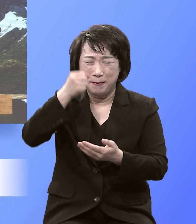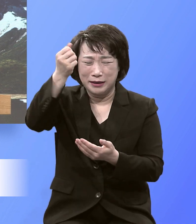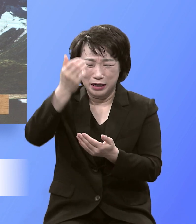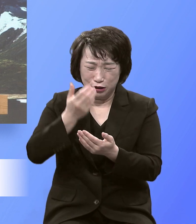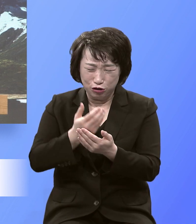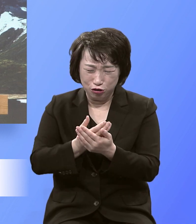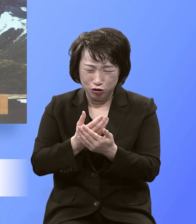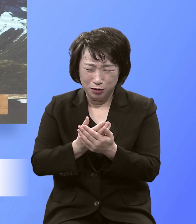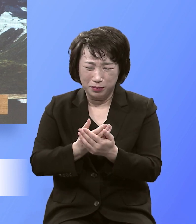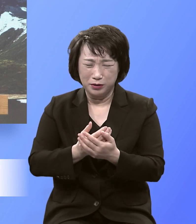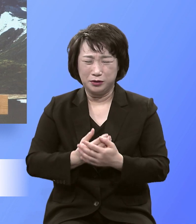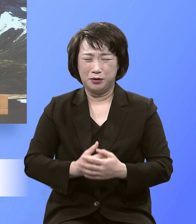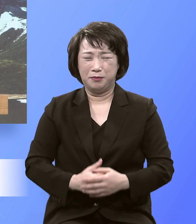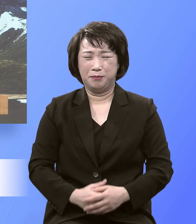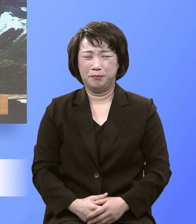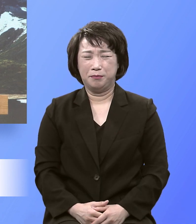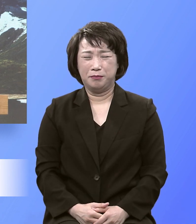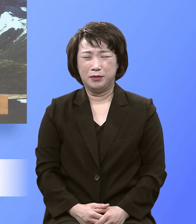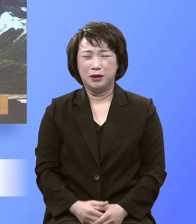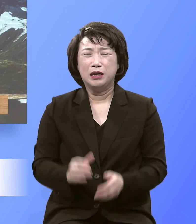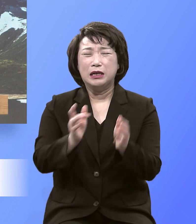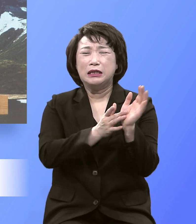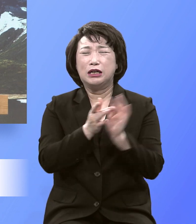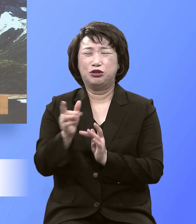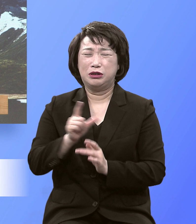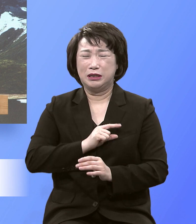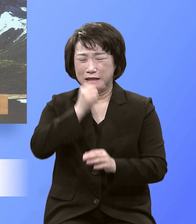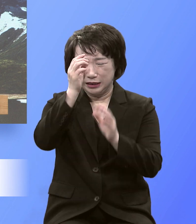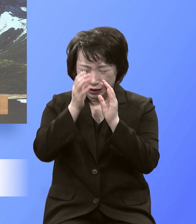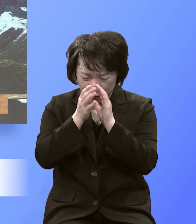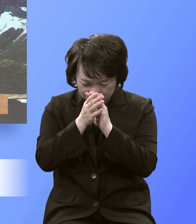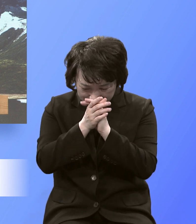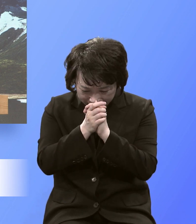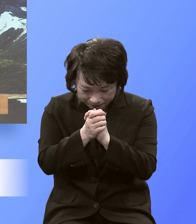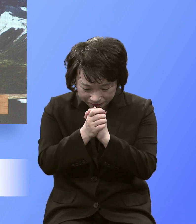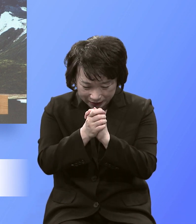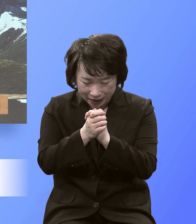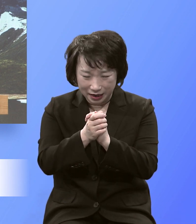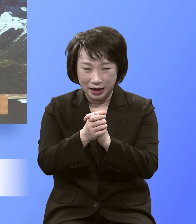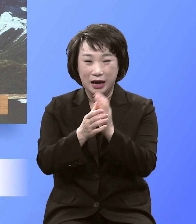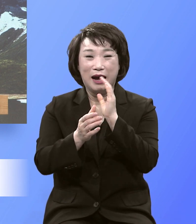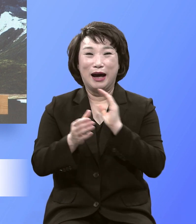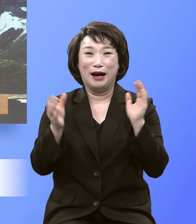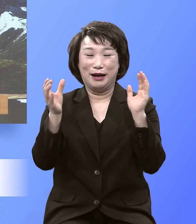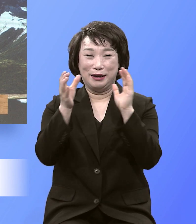영광을 받으시옵소서. 예수님 이름으로